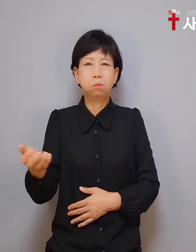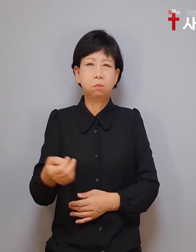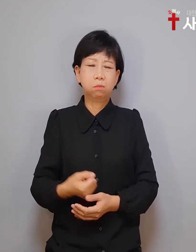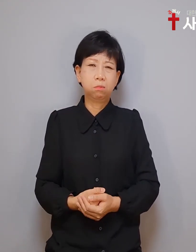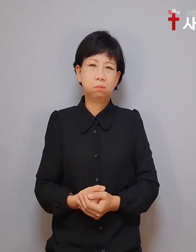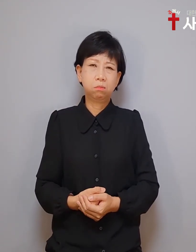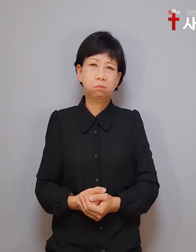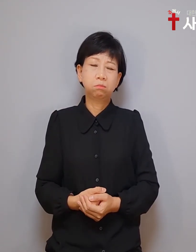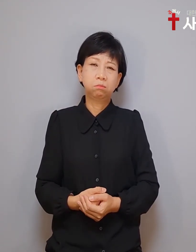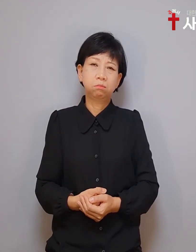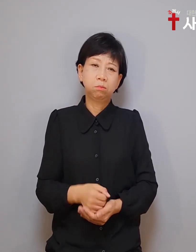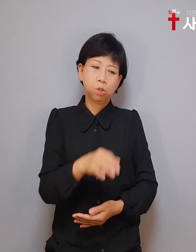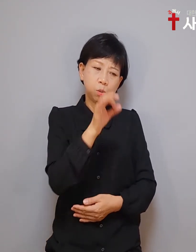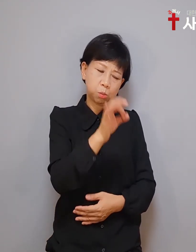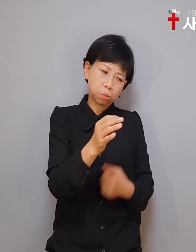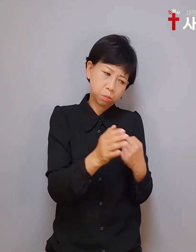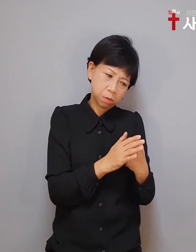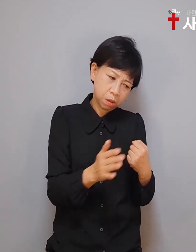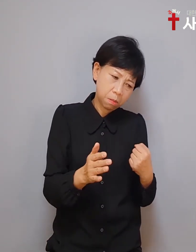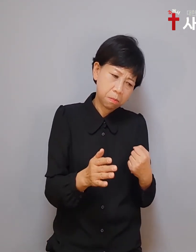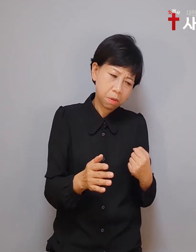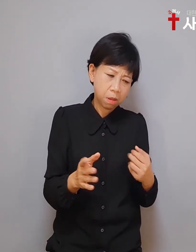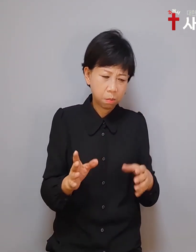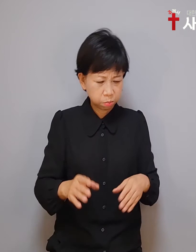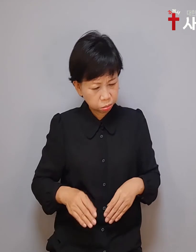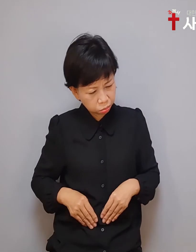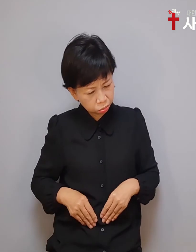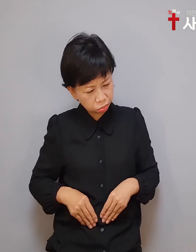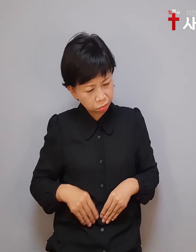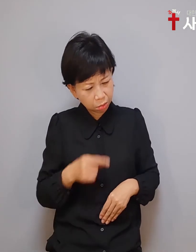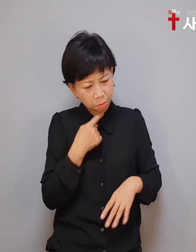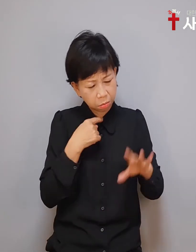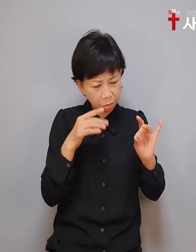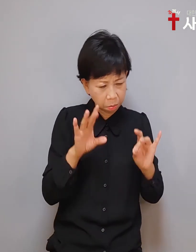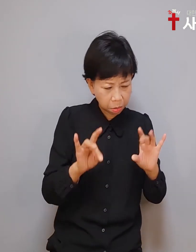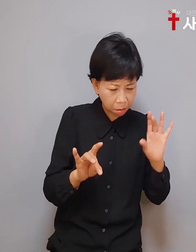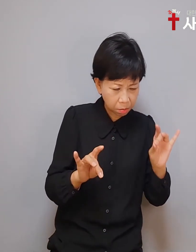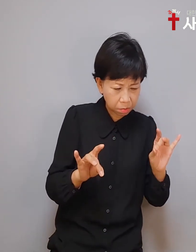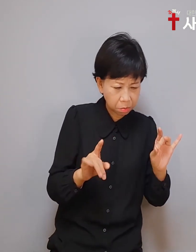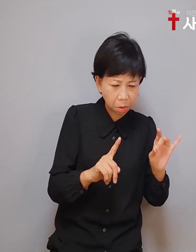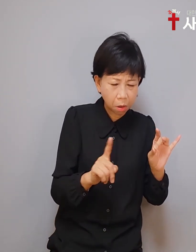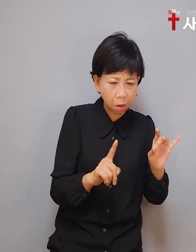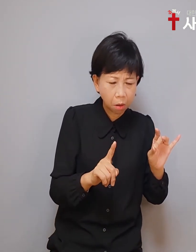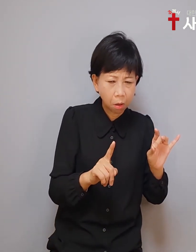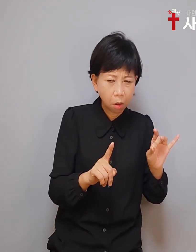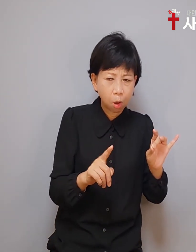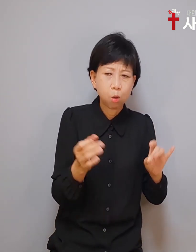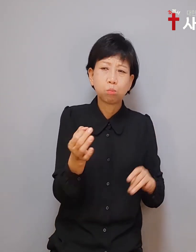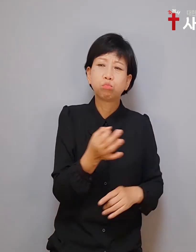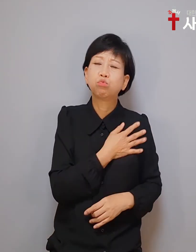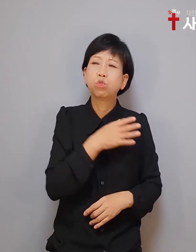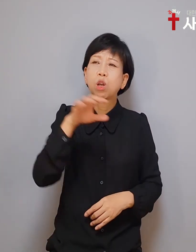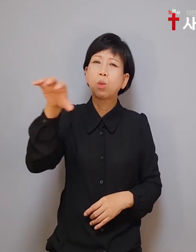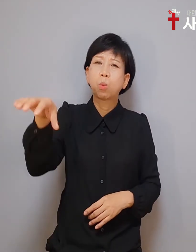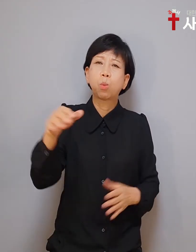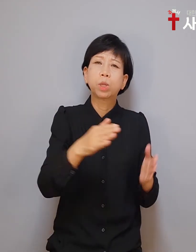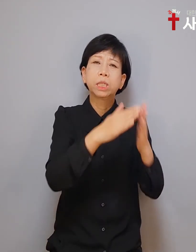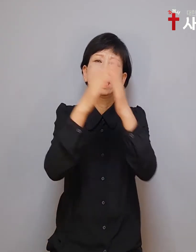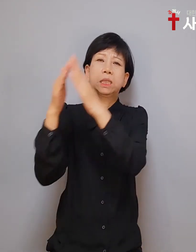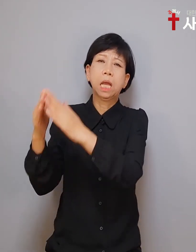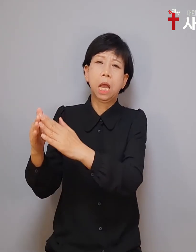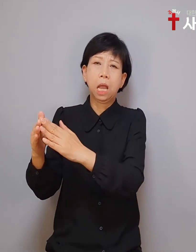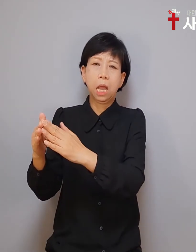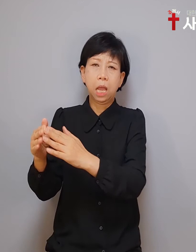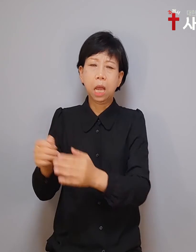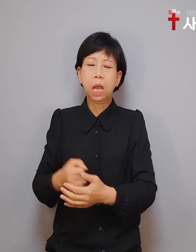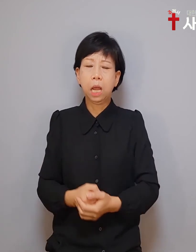돈 때문에 배고픔과 목마름을 느끼면 경기가 좋은 곳으로 이사할 생각부터 합니다. 경기가 안